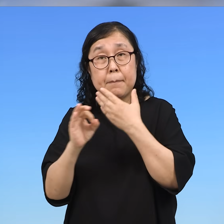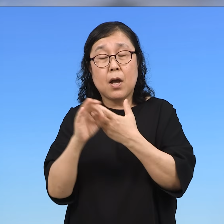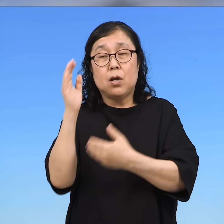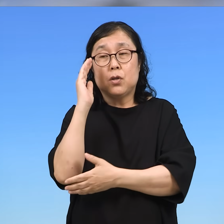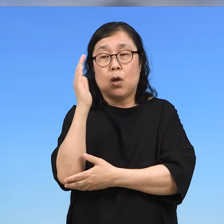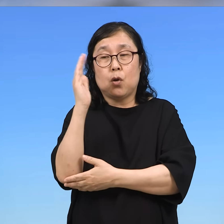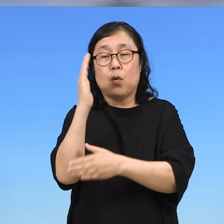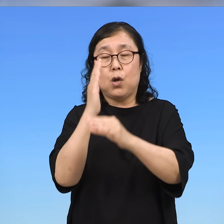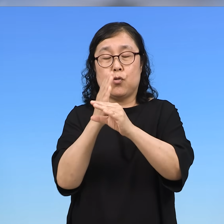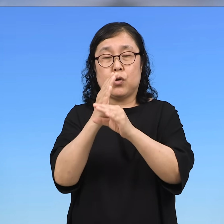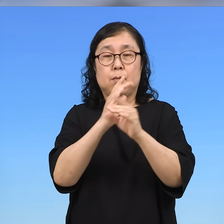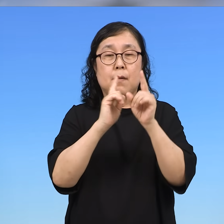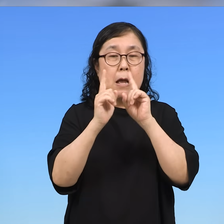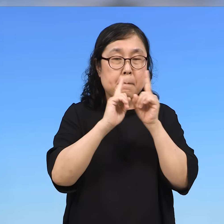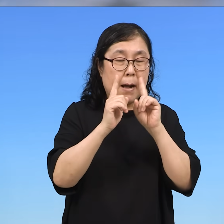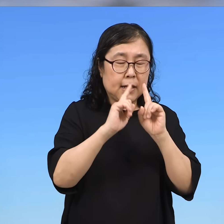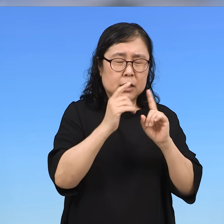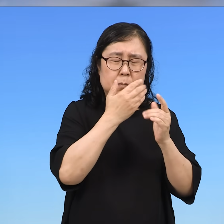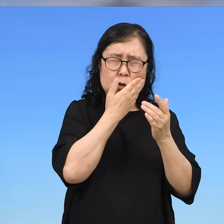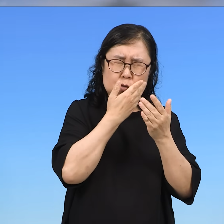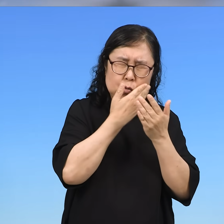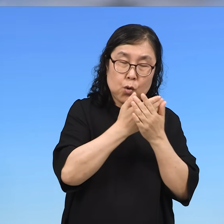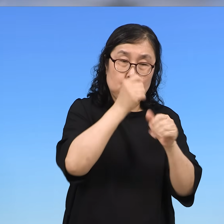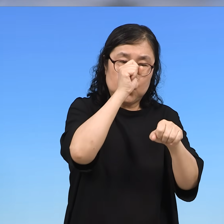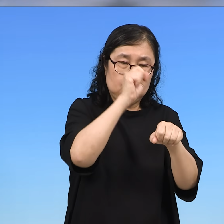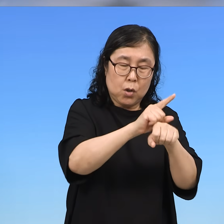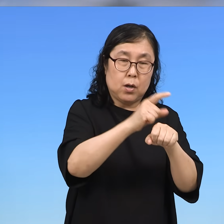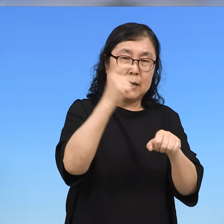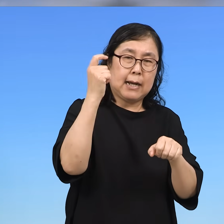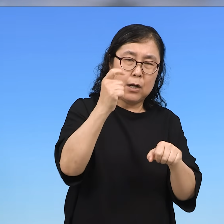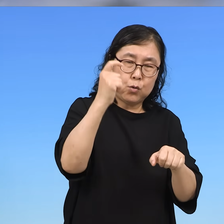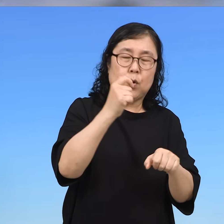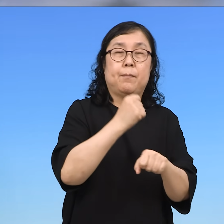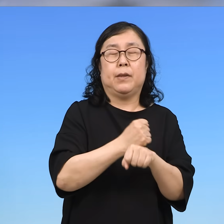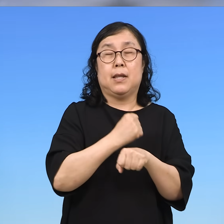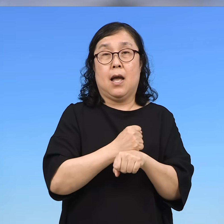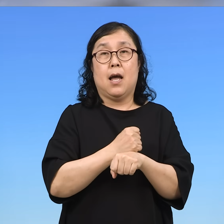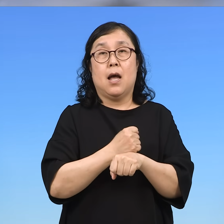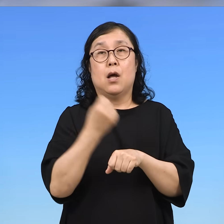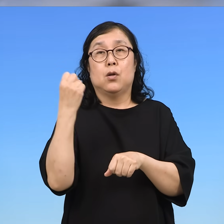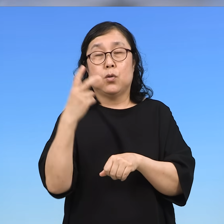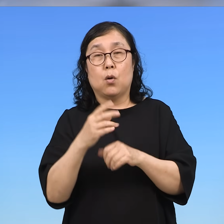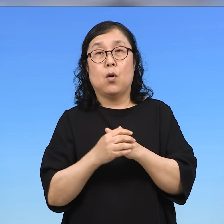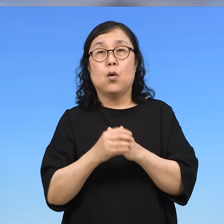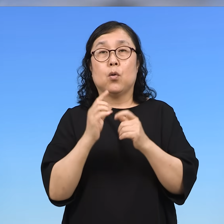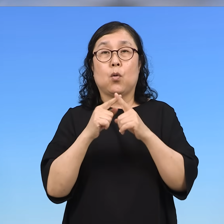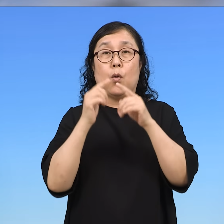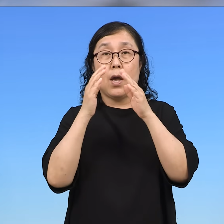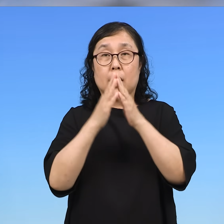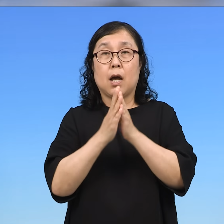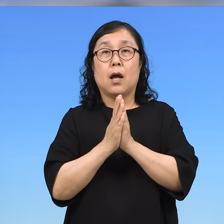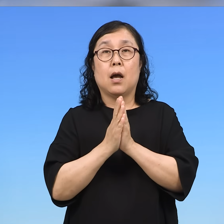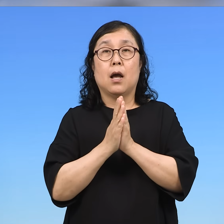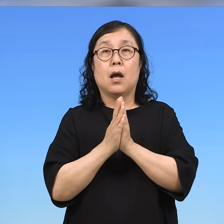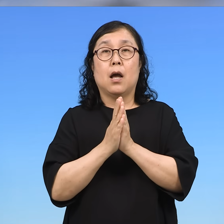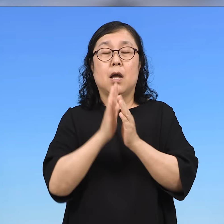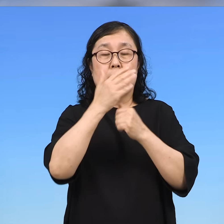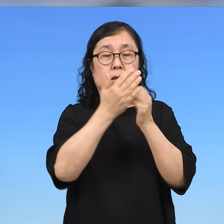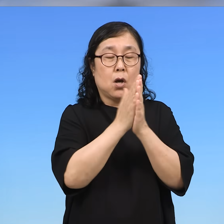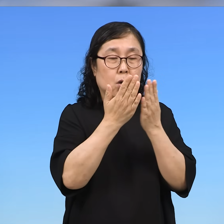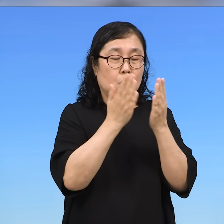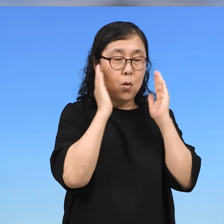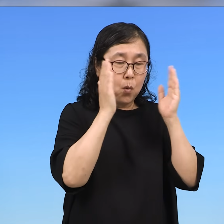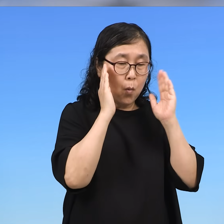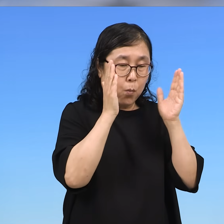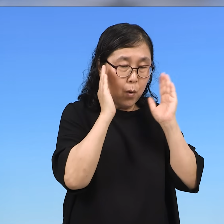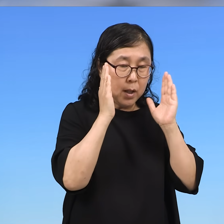이제 설교의 중심이 말씀의 중요성을 계속 설교하는 거예요. 그리고 또 이제 막 이 교회가 막 이상하게 막